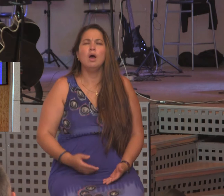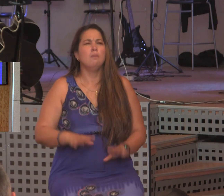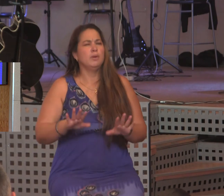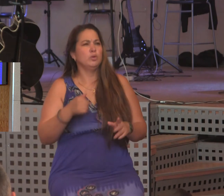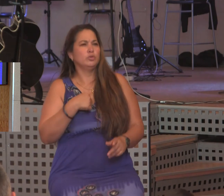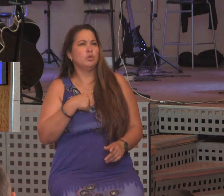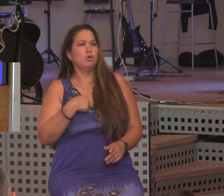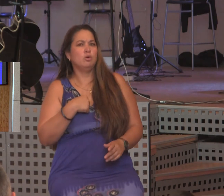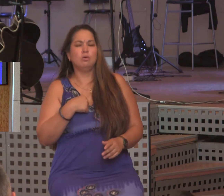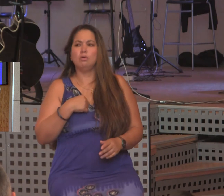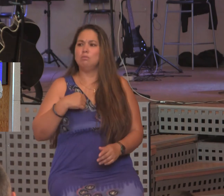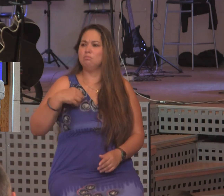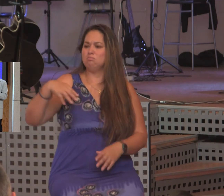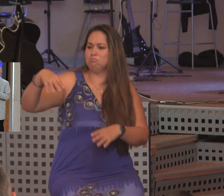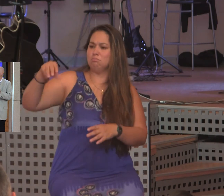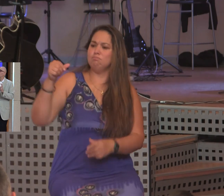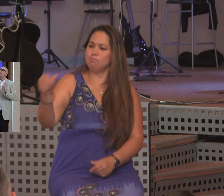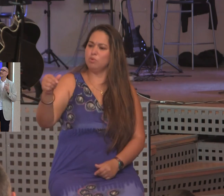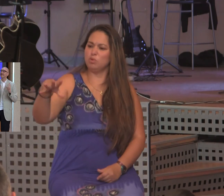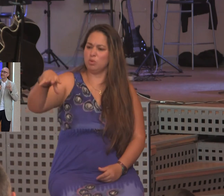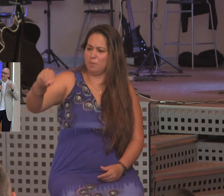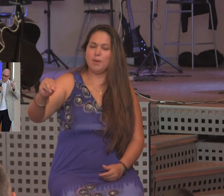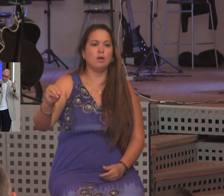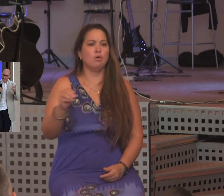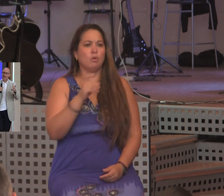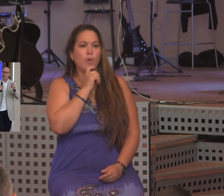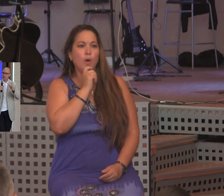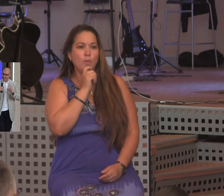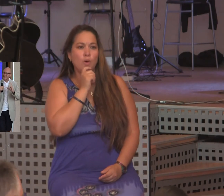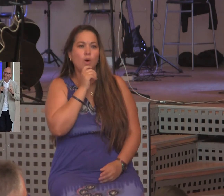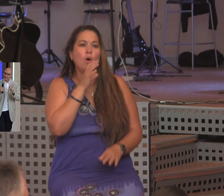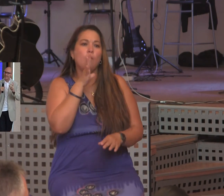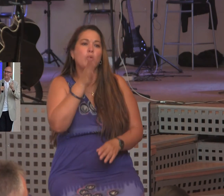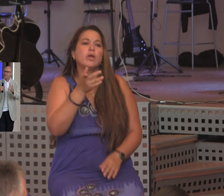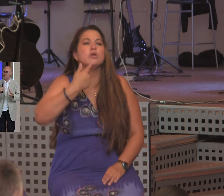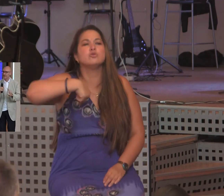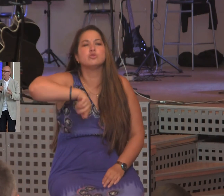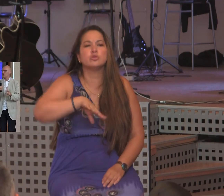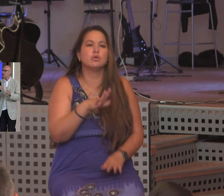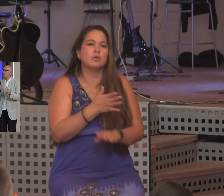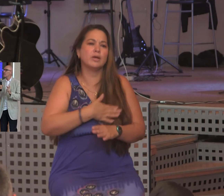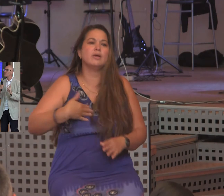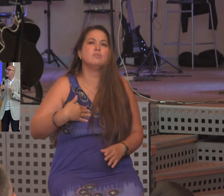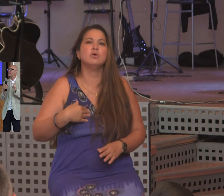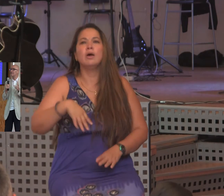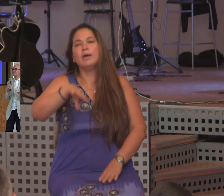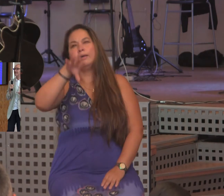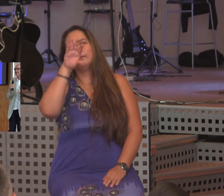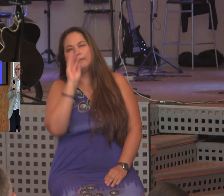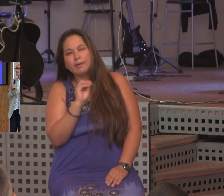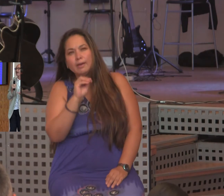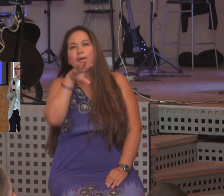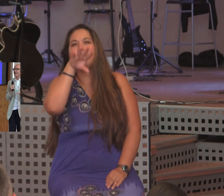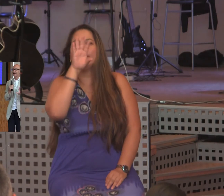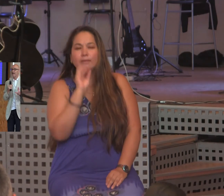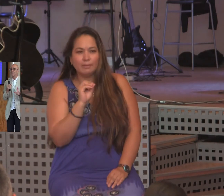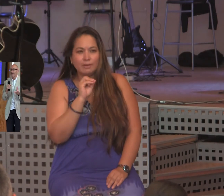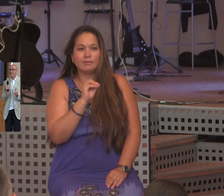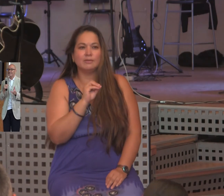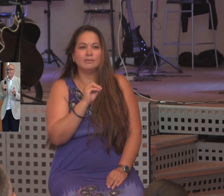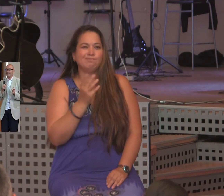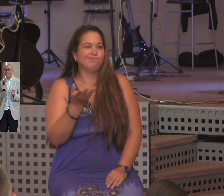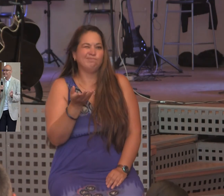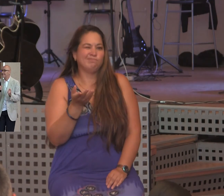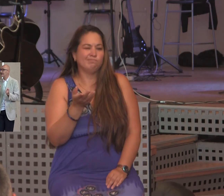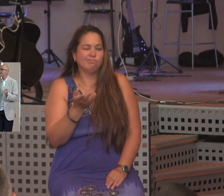y Jesucristo no dijo, pues tenemos aquí un problema, voy a intentar de explicarlo tranquilamente para ver. No, volvió a repetirles, ¿para qué?